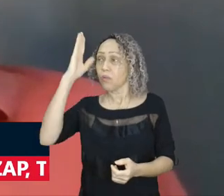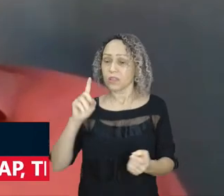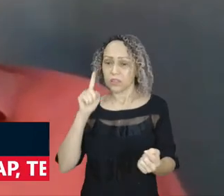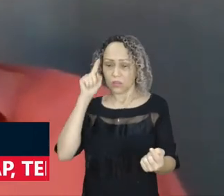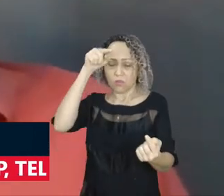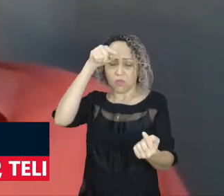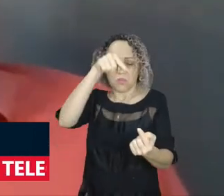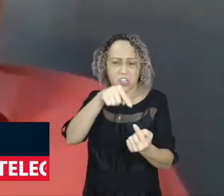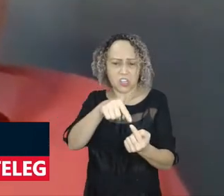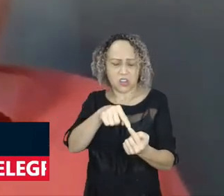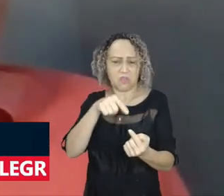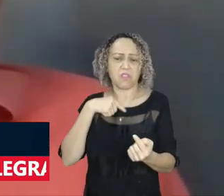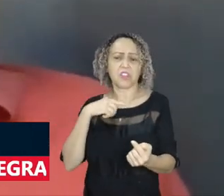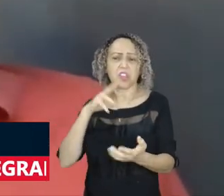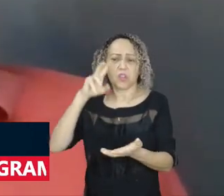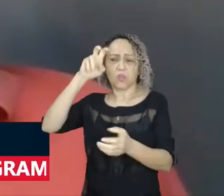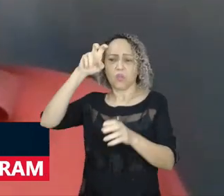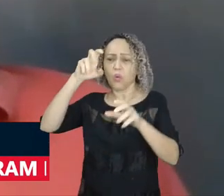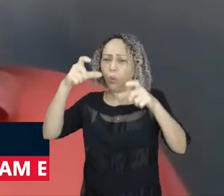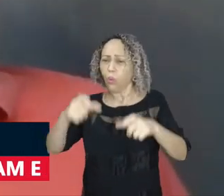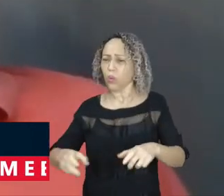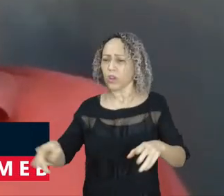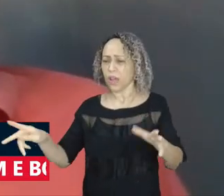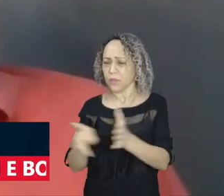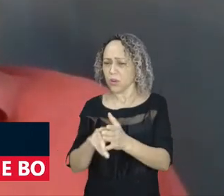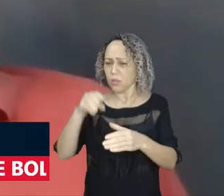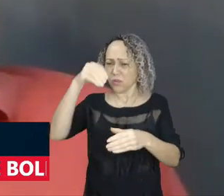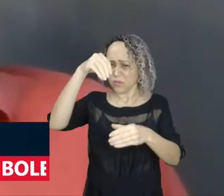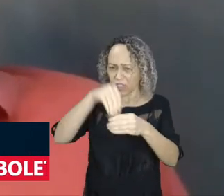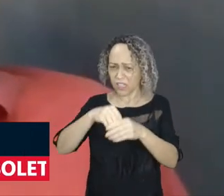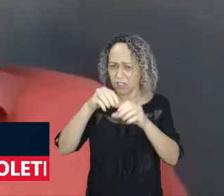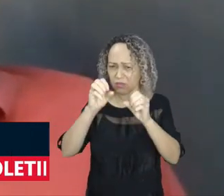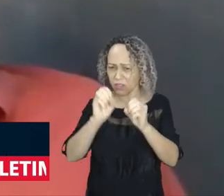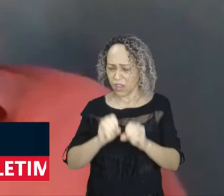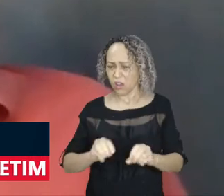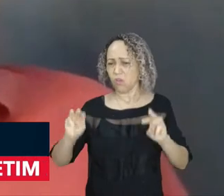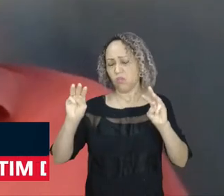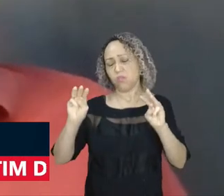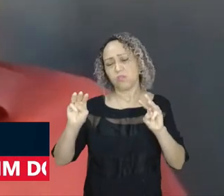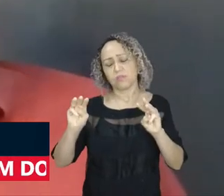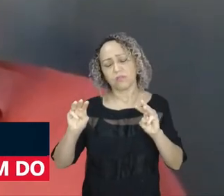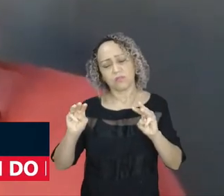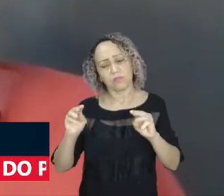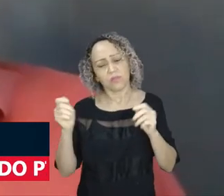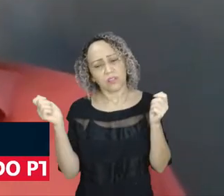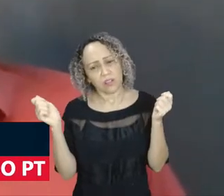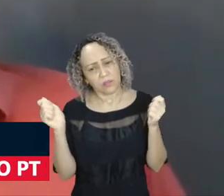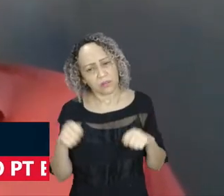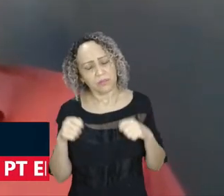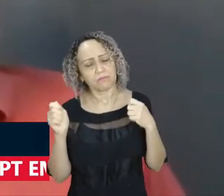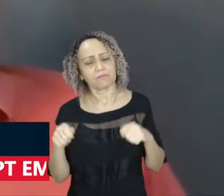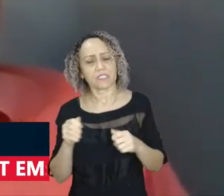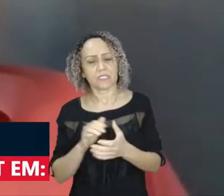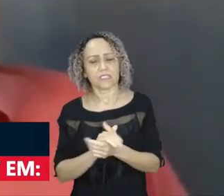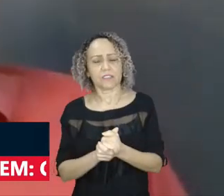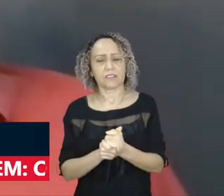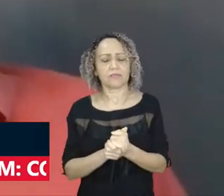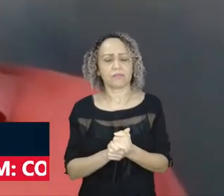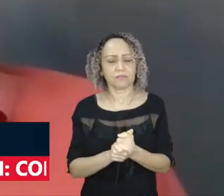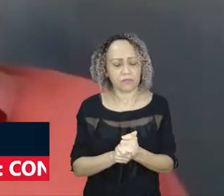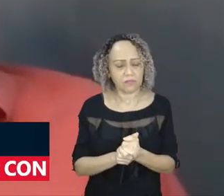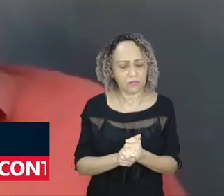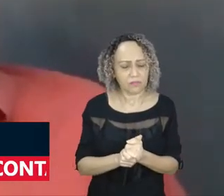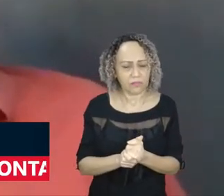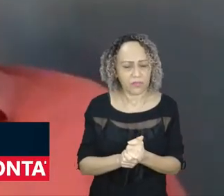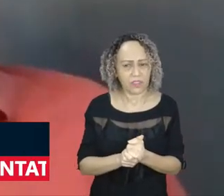no Conselho de Segurança, o alimento é uma das melhores formas. Mas para como teria sido se o Brasil tivesse feito a